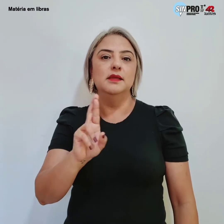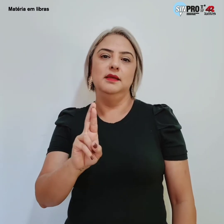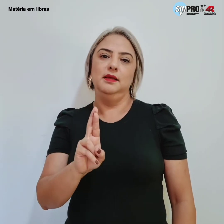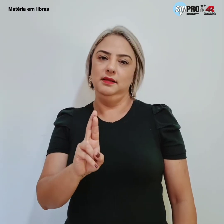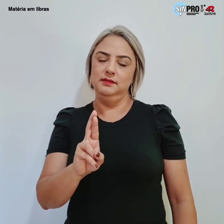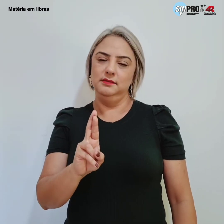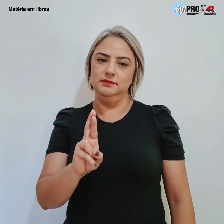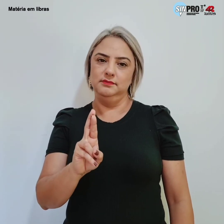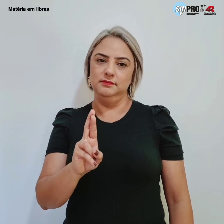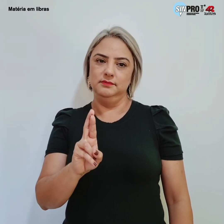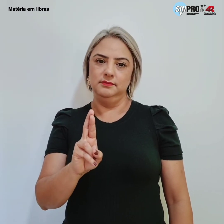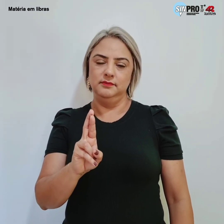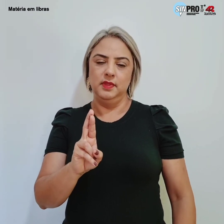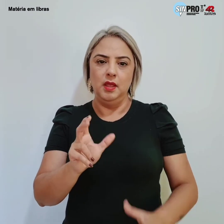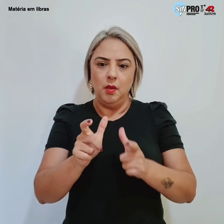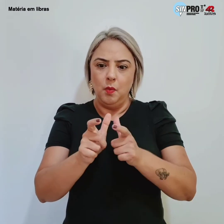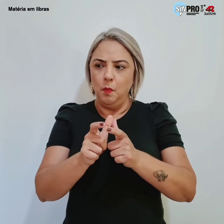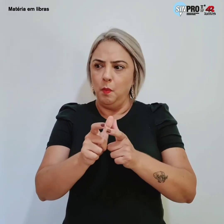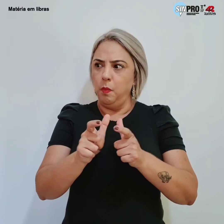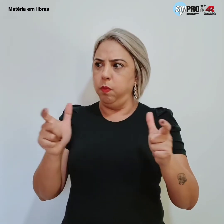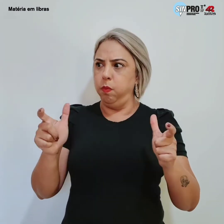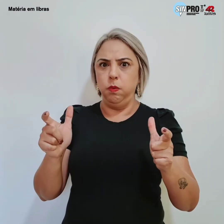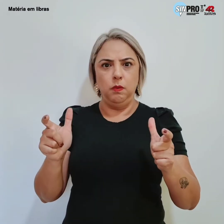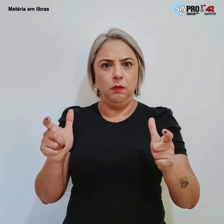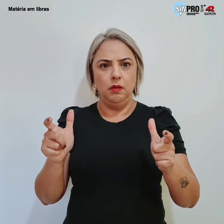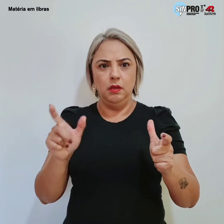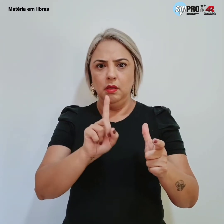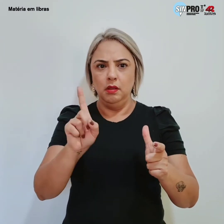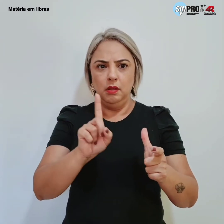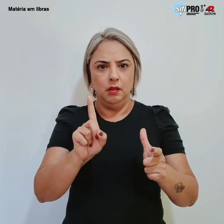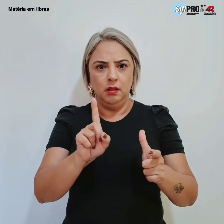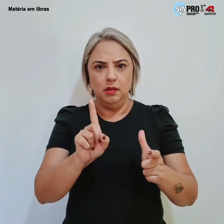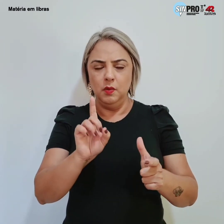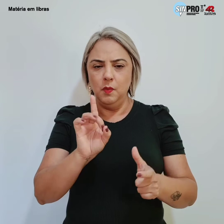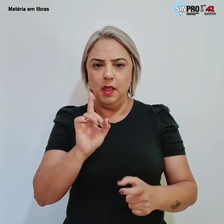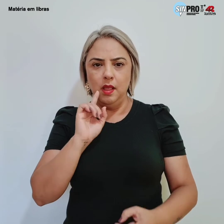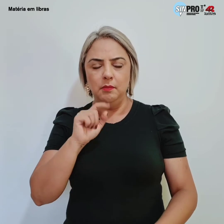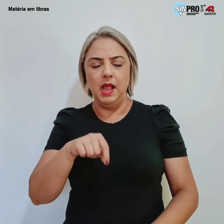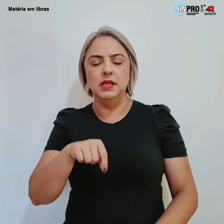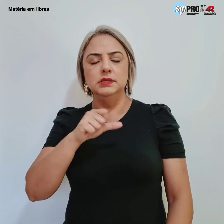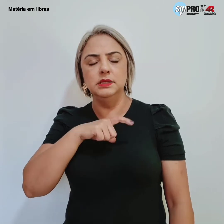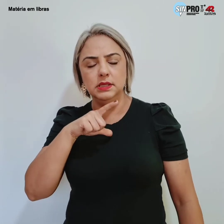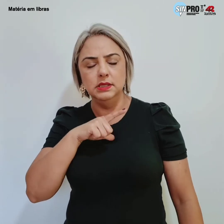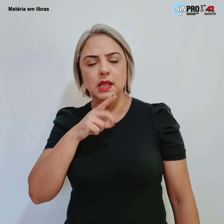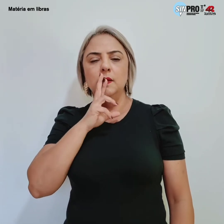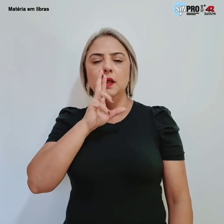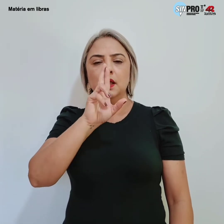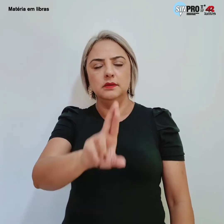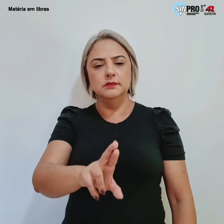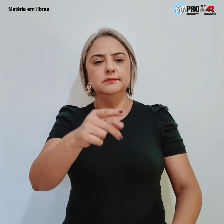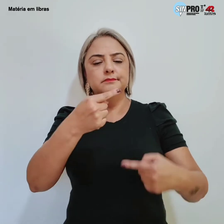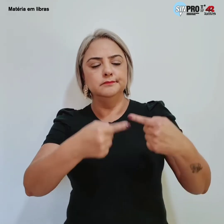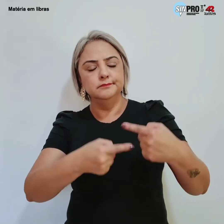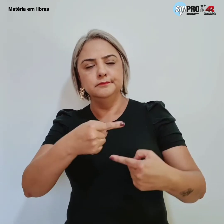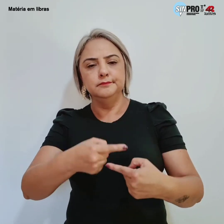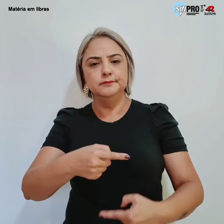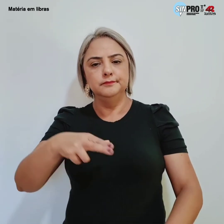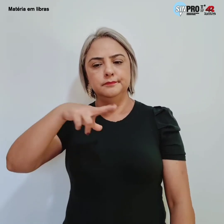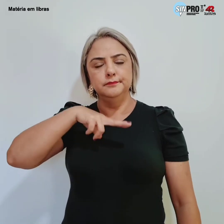3. O aumento assustador não é mero acaso, mas sim resultado da política